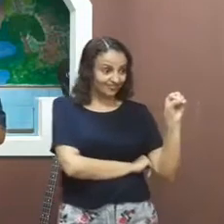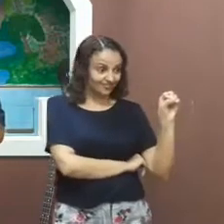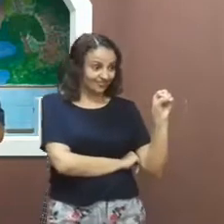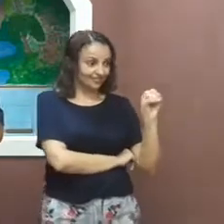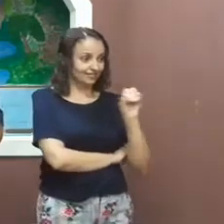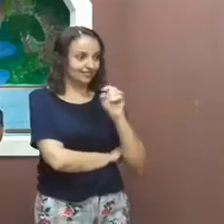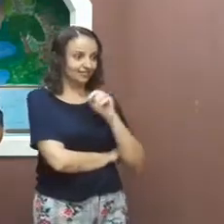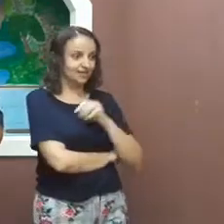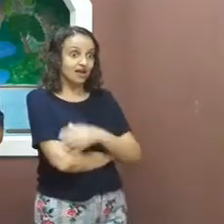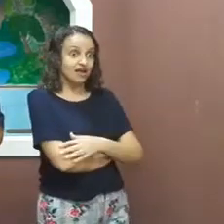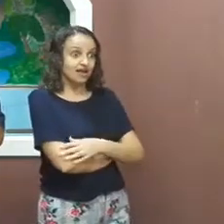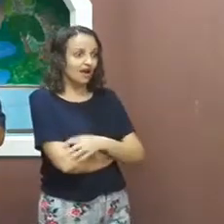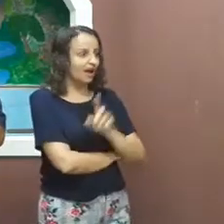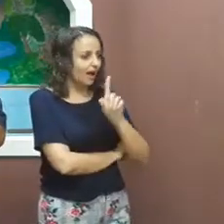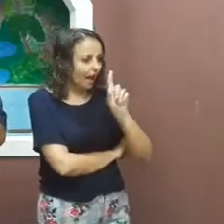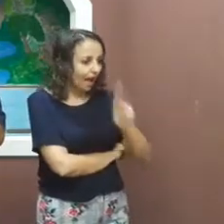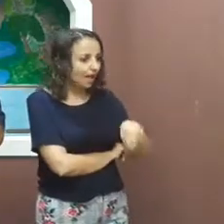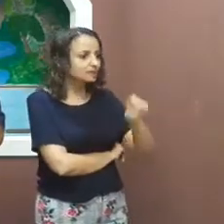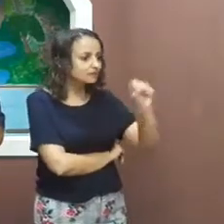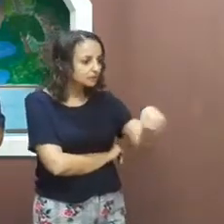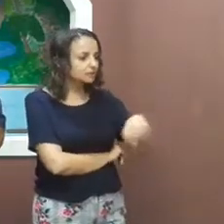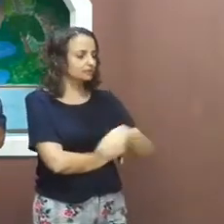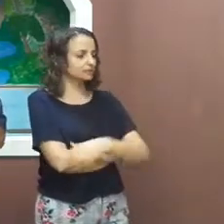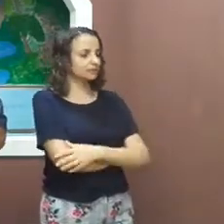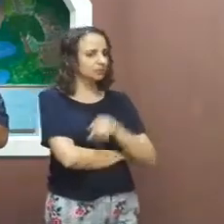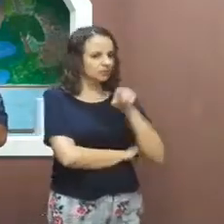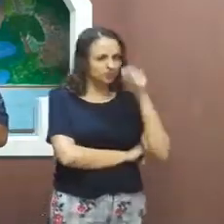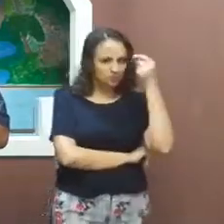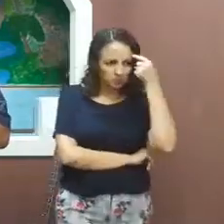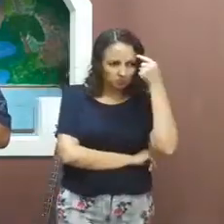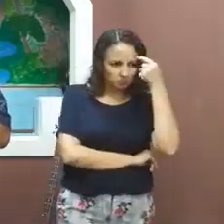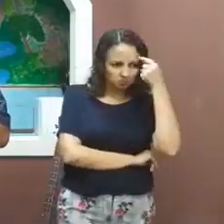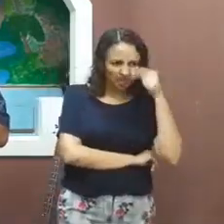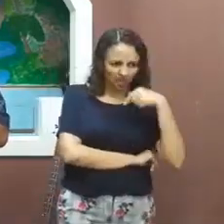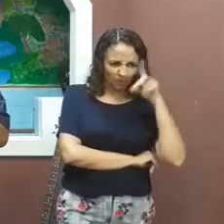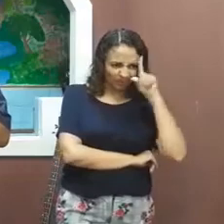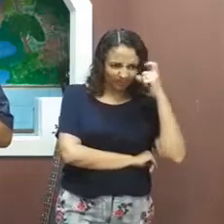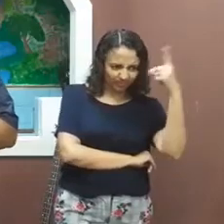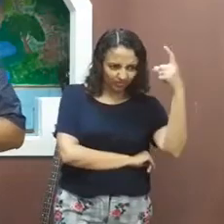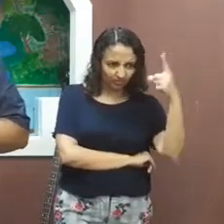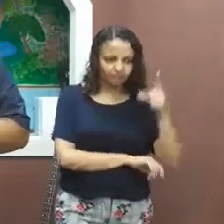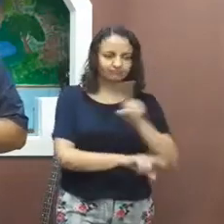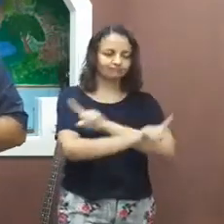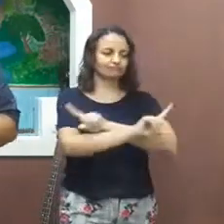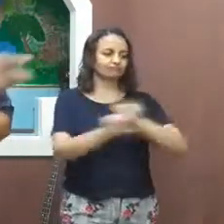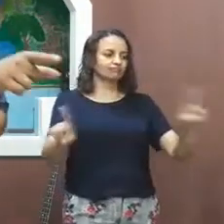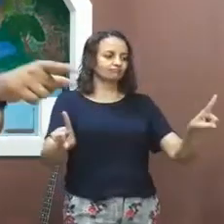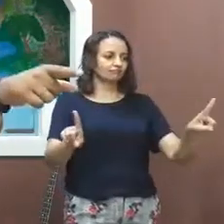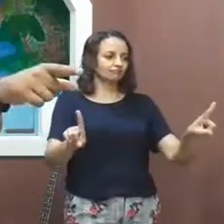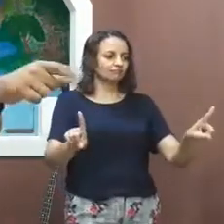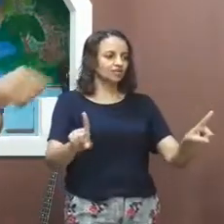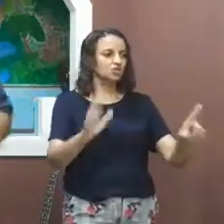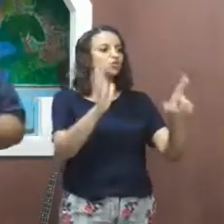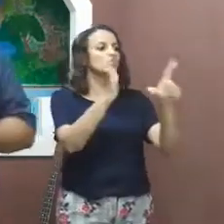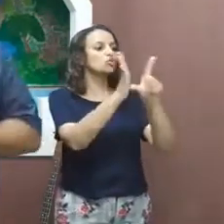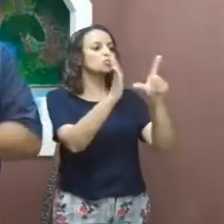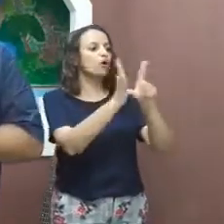Aí você falou, ui, né? Mas é assim. Você está achando que eu inventei essa história? Converse com os garagistas. Não é,